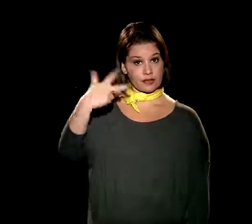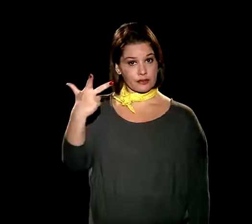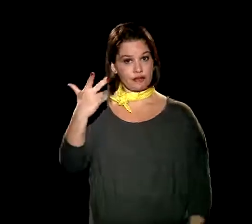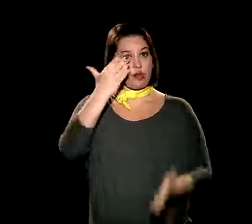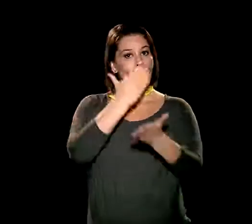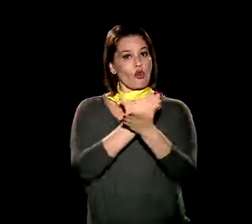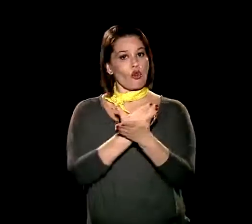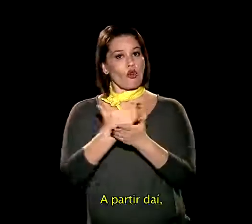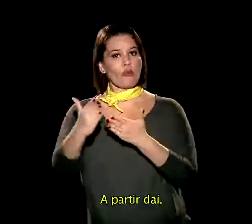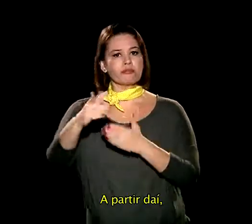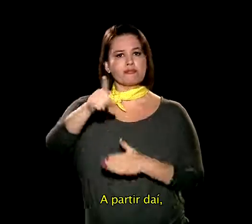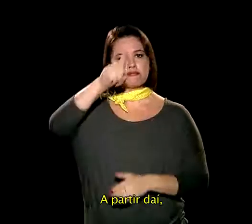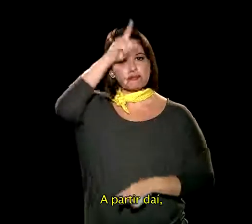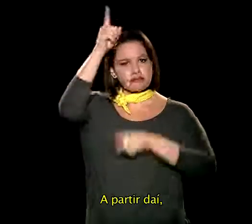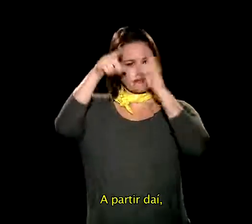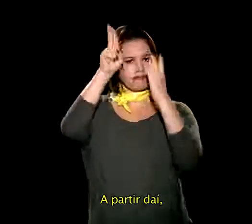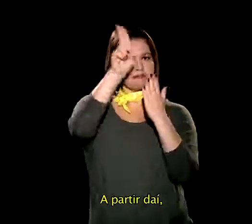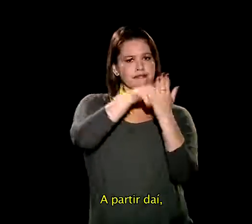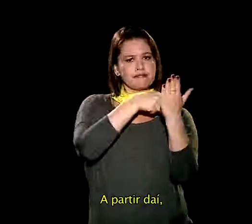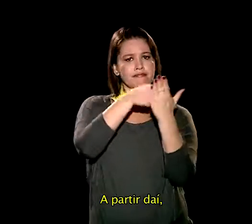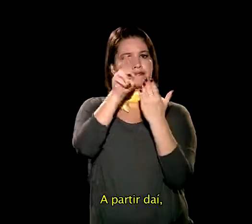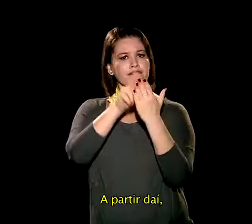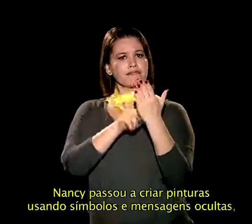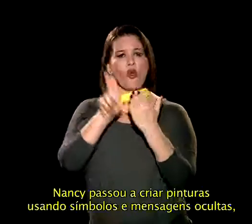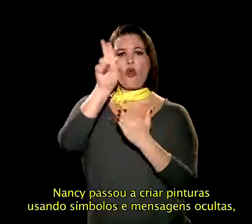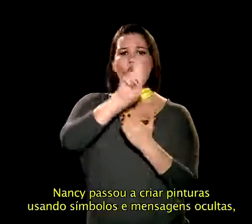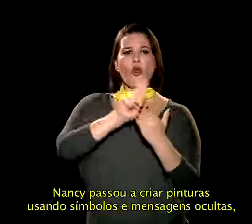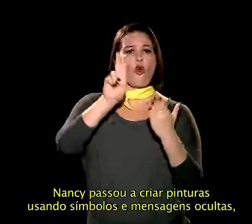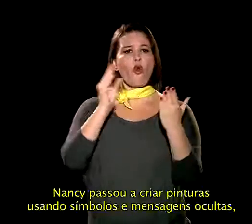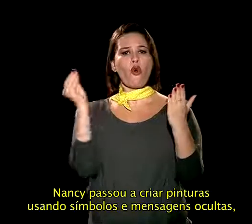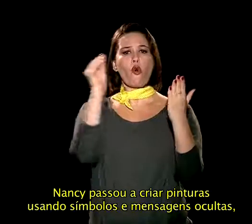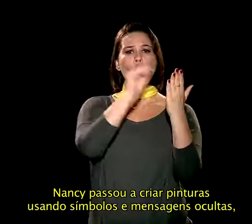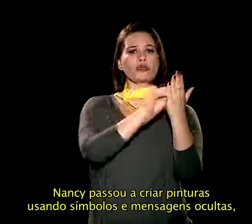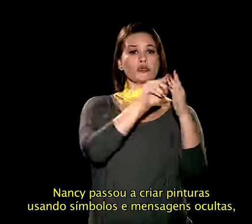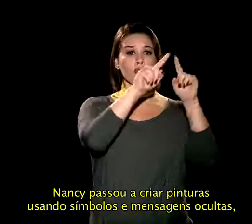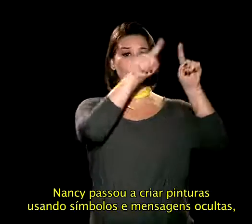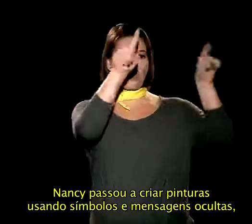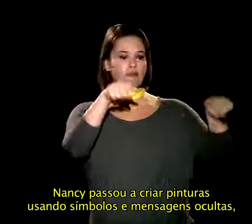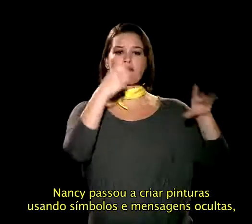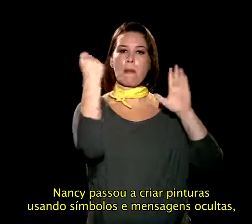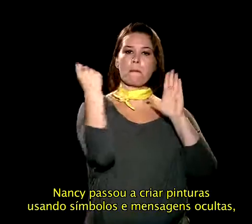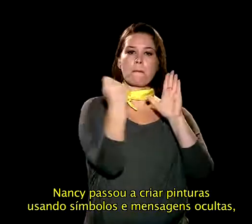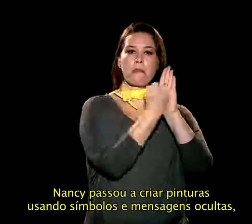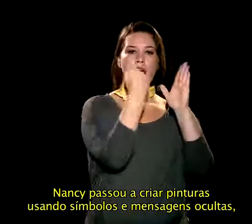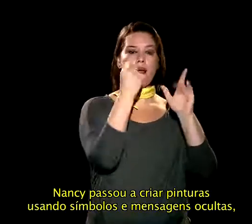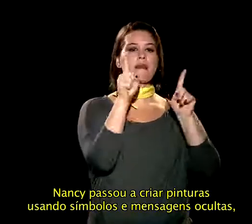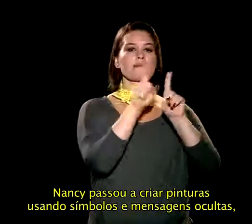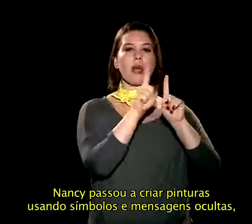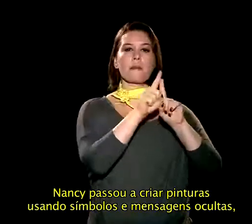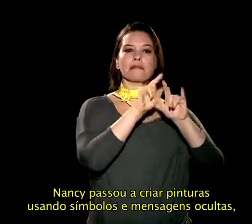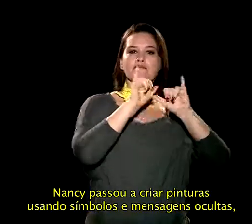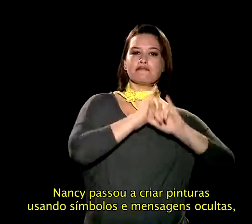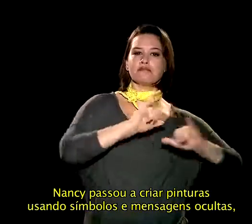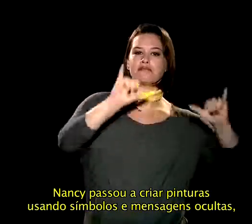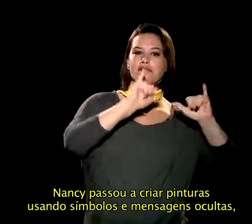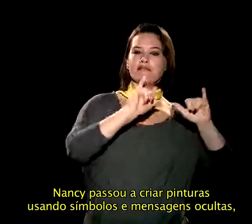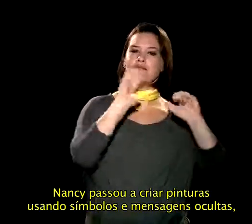A partir daí, Nancy passou a criar pinturas usando símbolos e